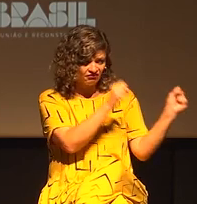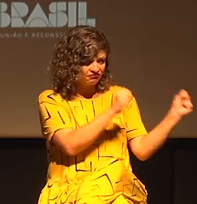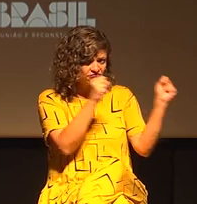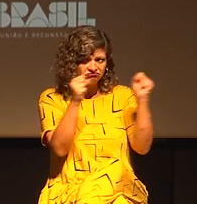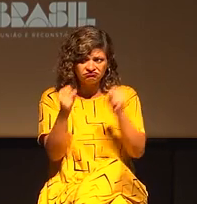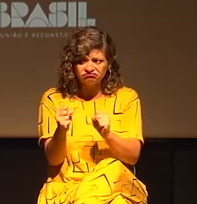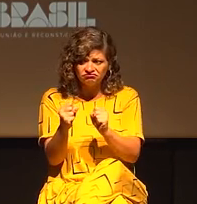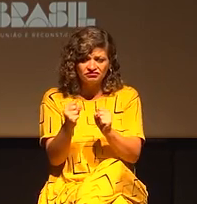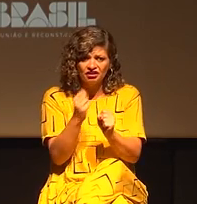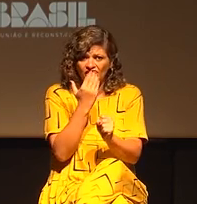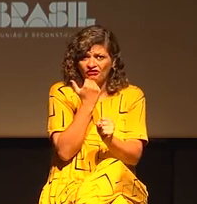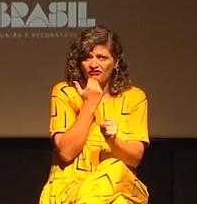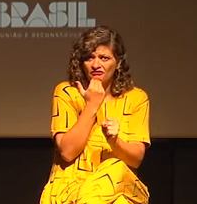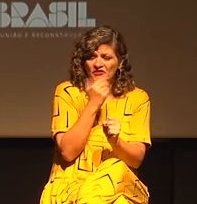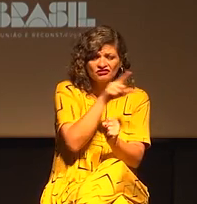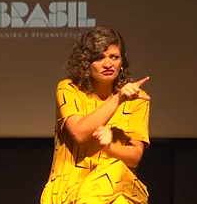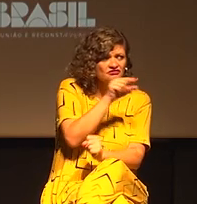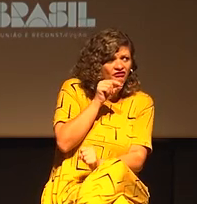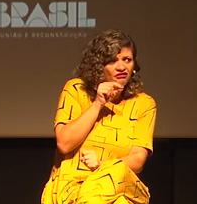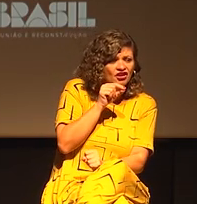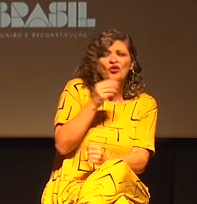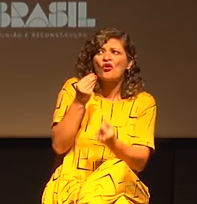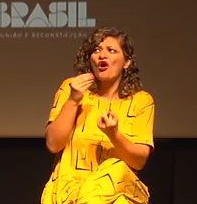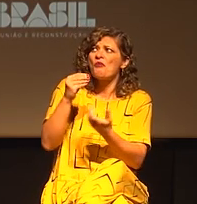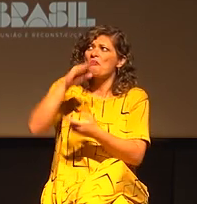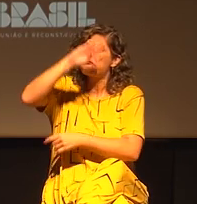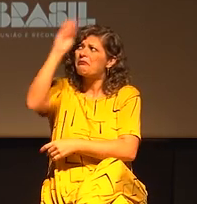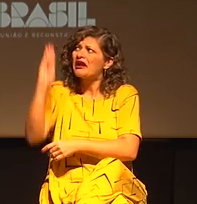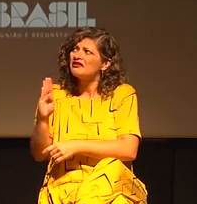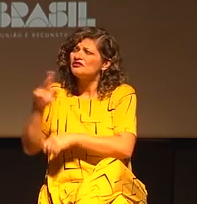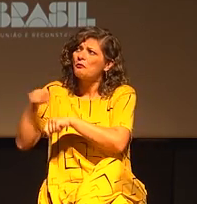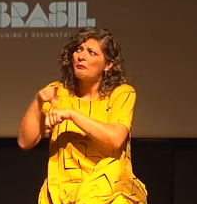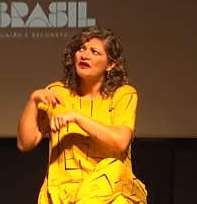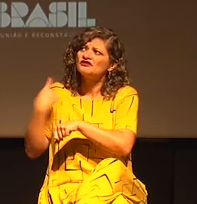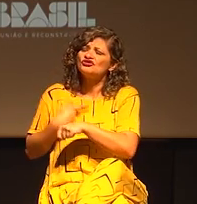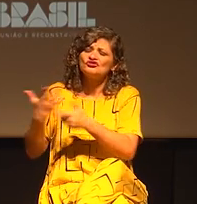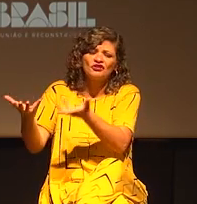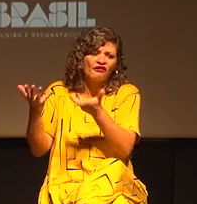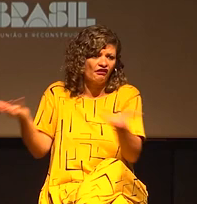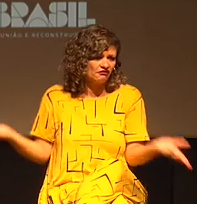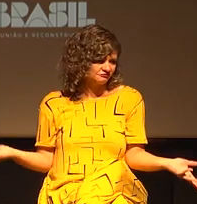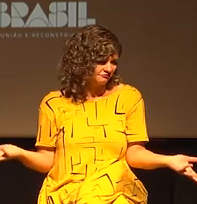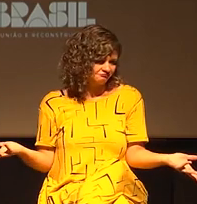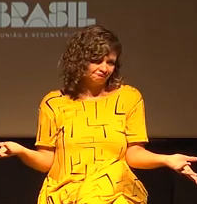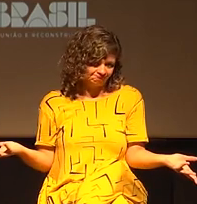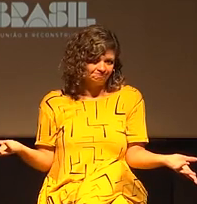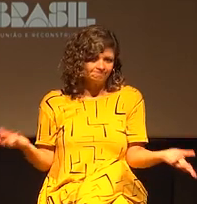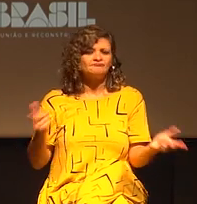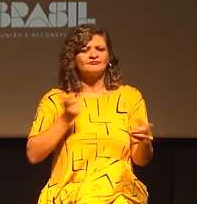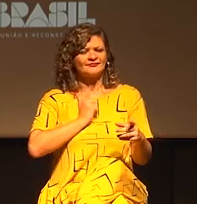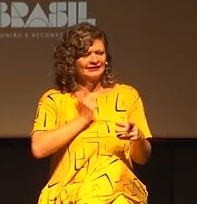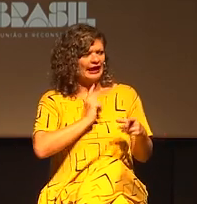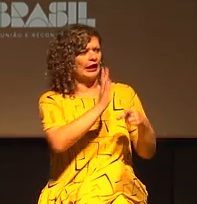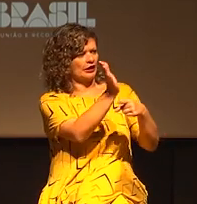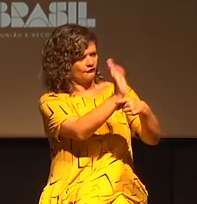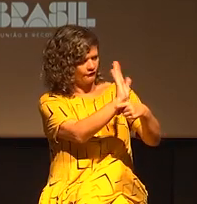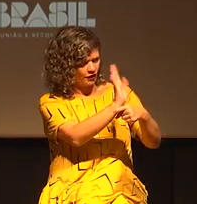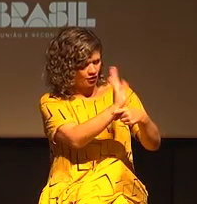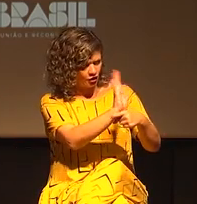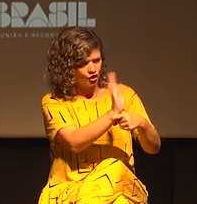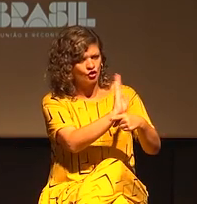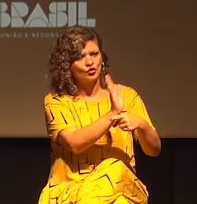quer um país né como a gente quer então eu queria começar a gente tem tem Unos Filmes né que a